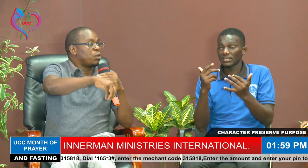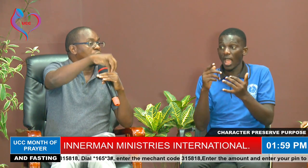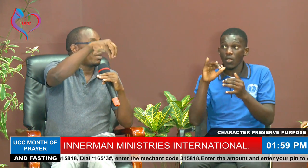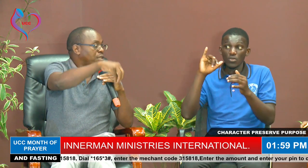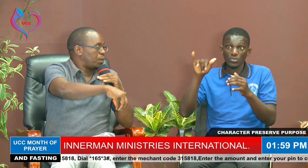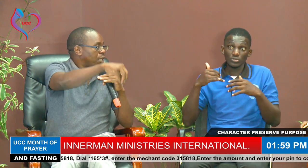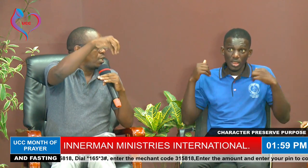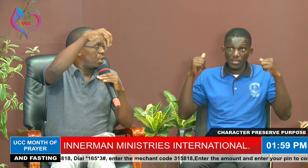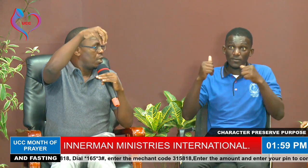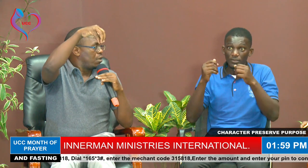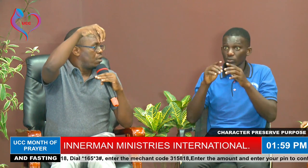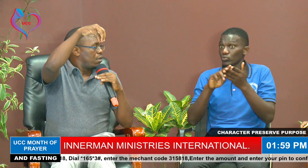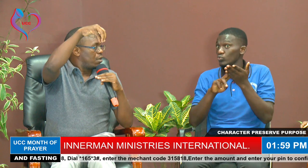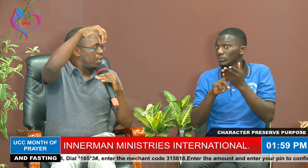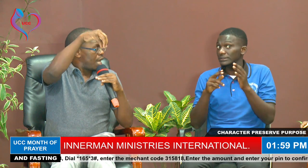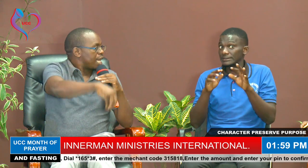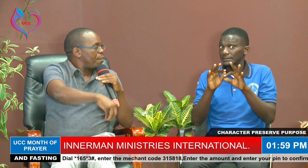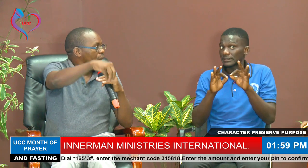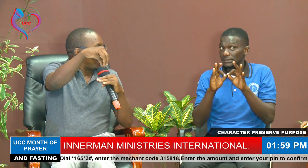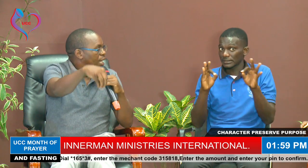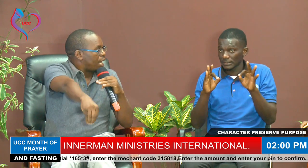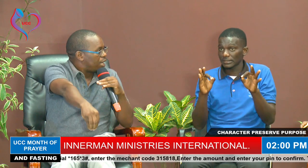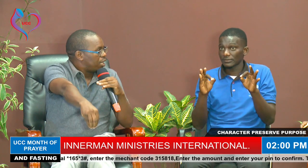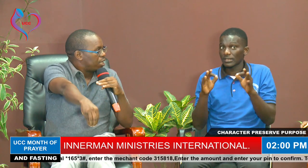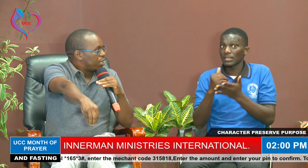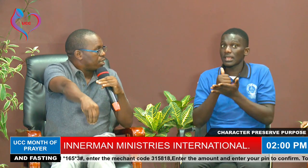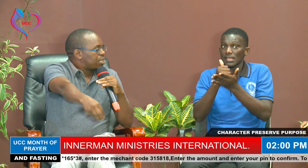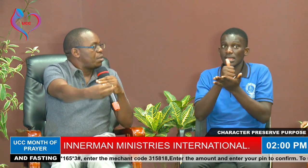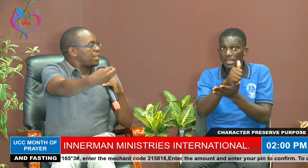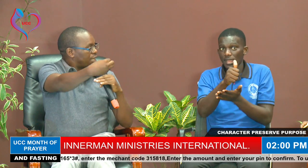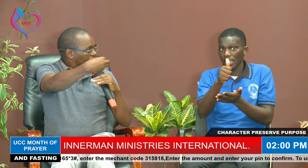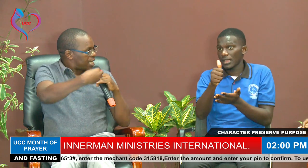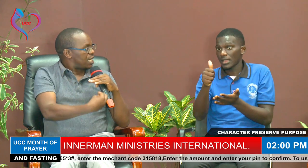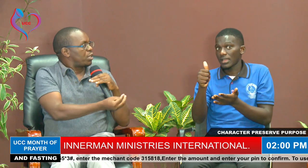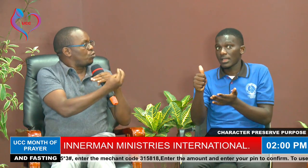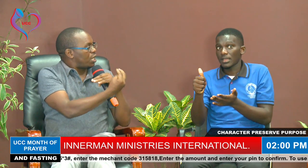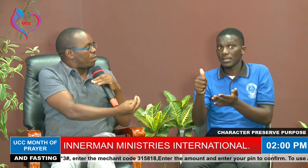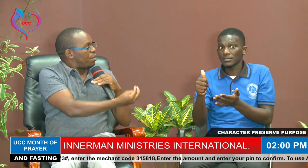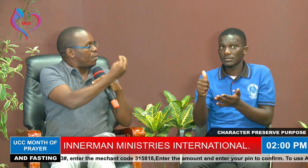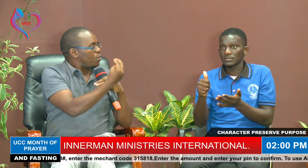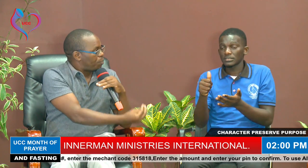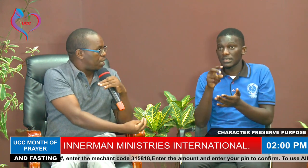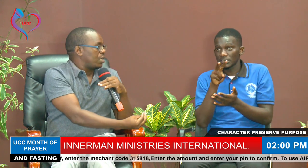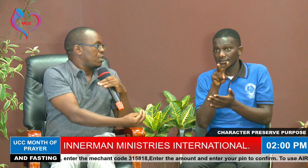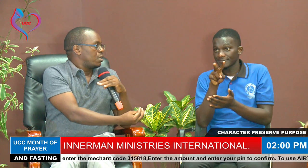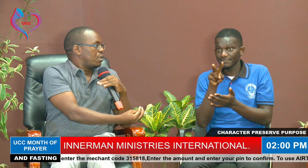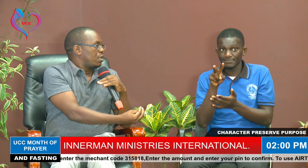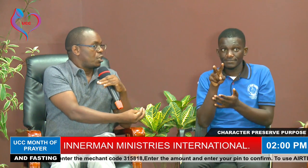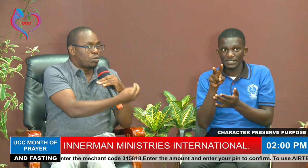chambalo chaba sibe na yamba abalala amen sibe bajja jali yabatunulya nabalama nga bali mu pain he looked